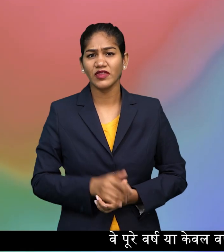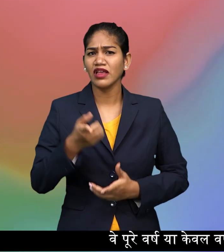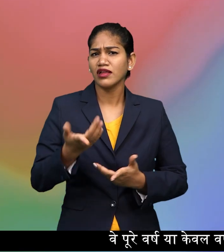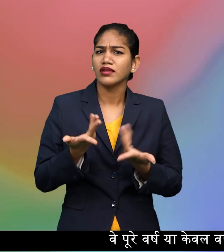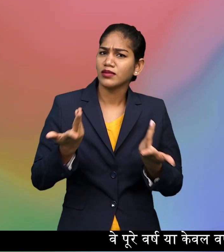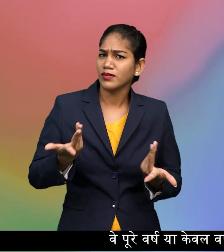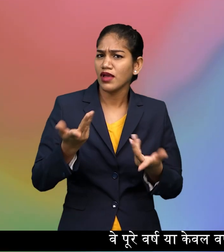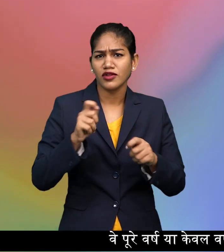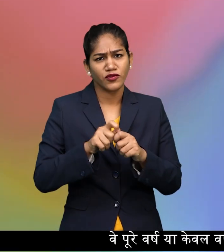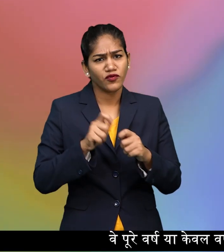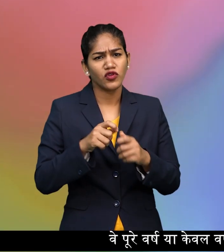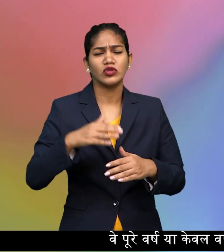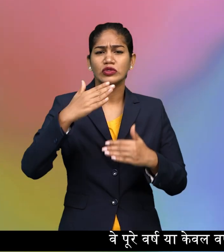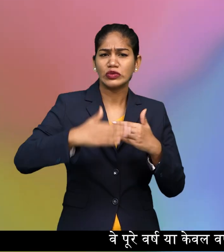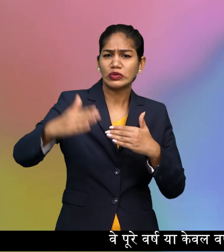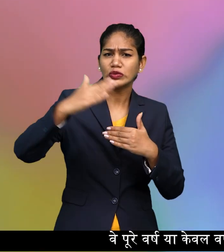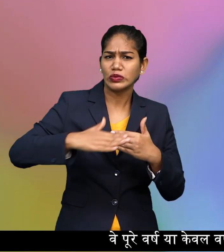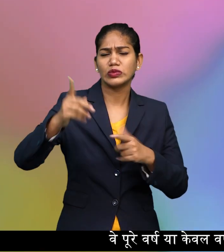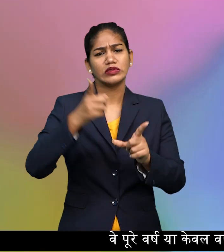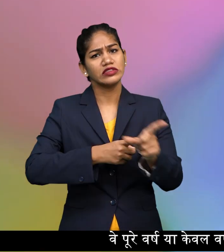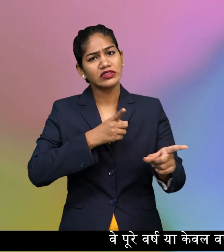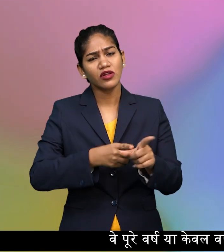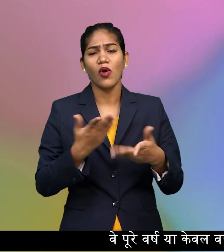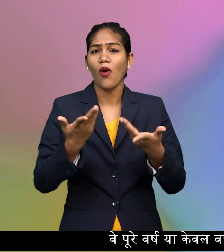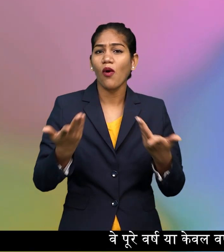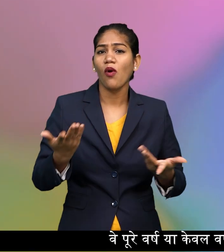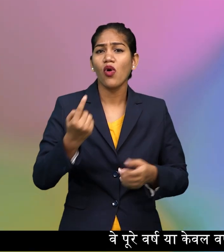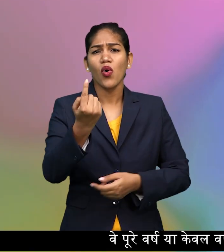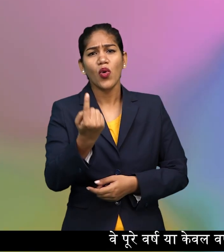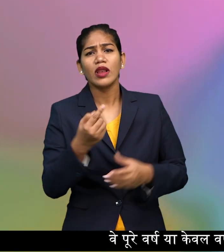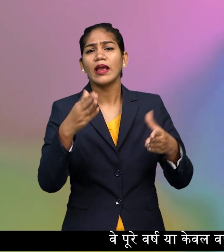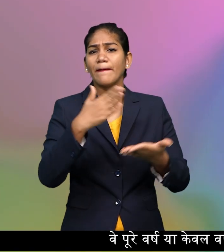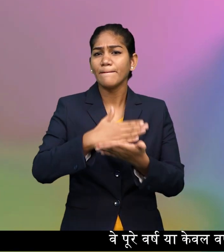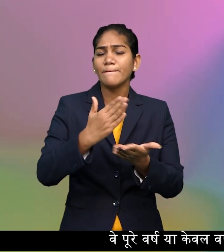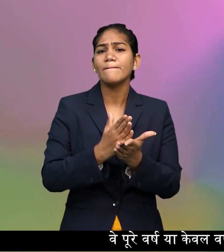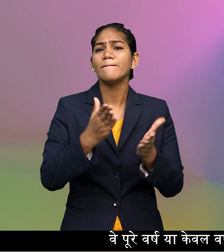वे पूरे वर्ष या केवल वर्ष के एक हिस्से के लिए काम कर सकते हैं।